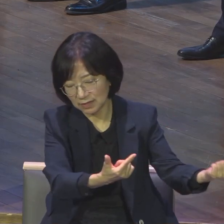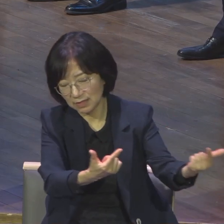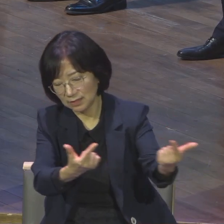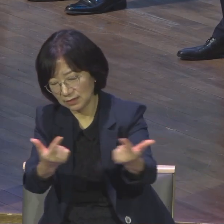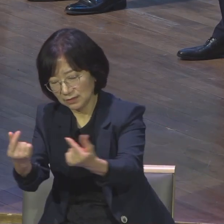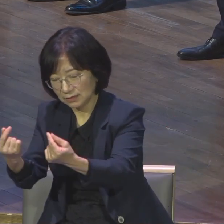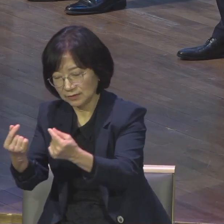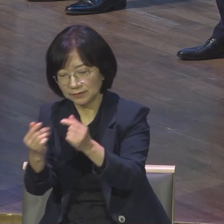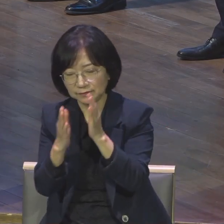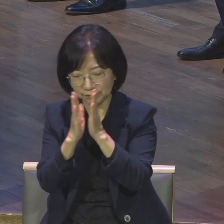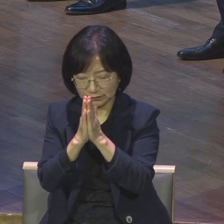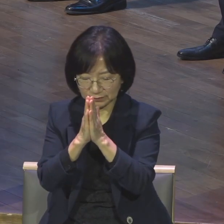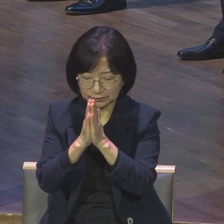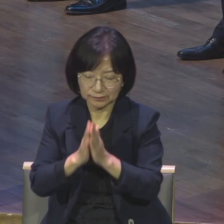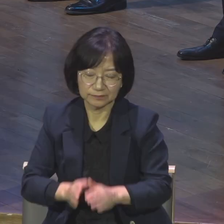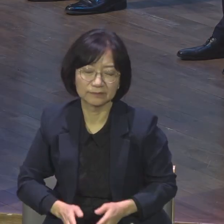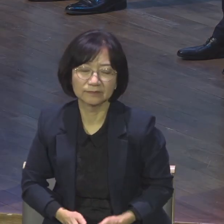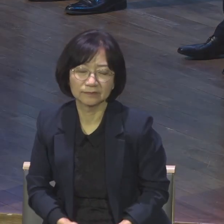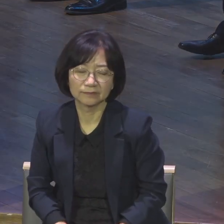기도합니다. 주여